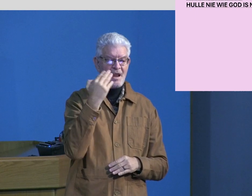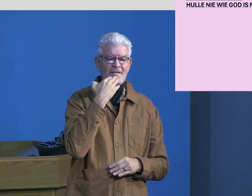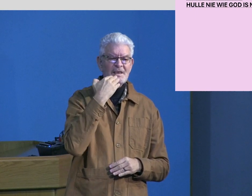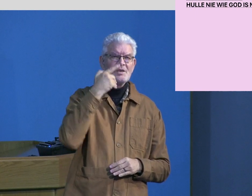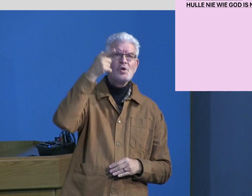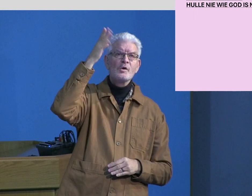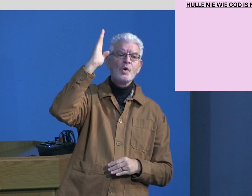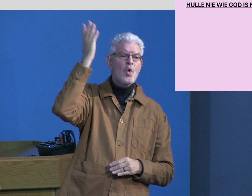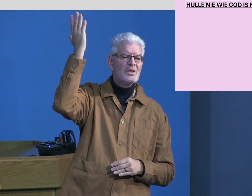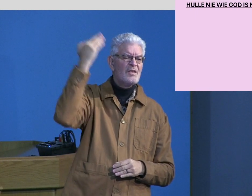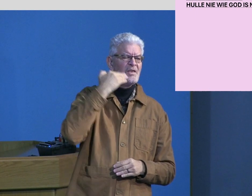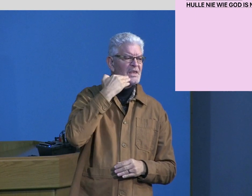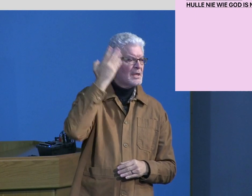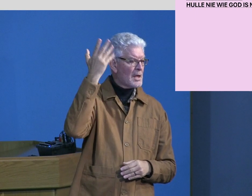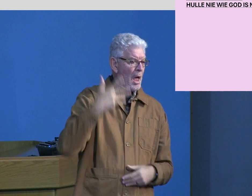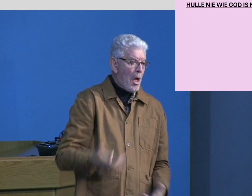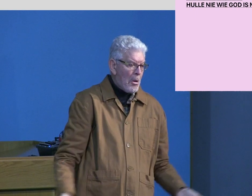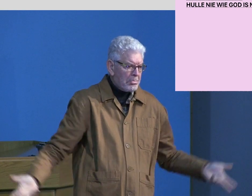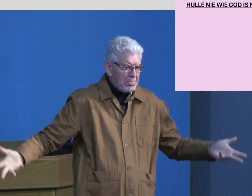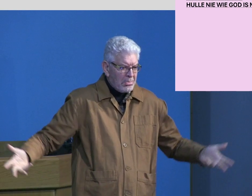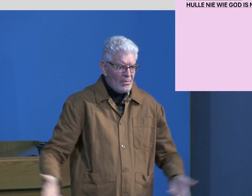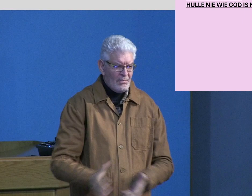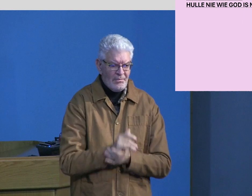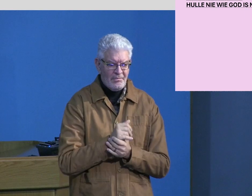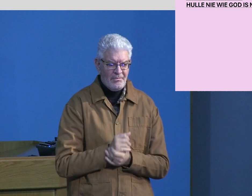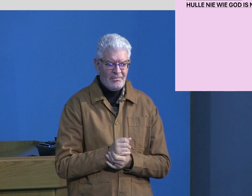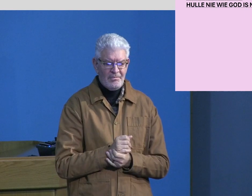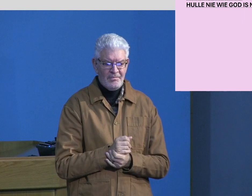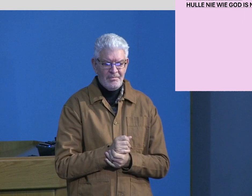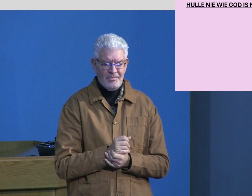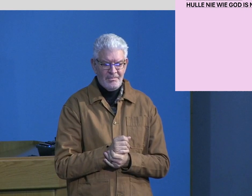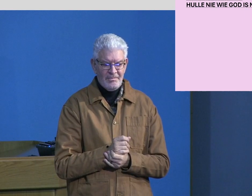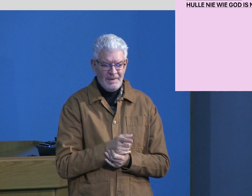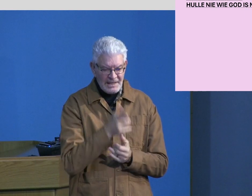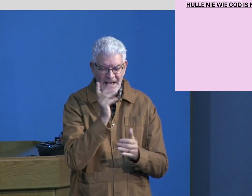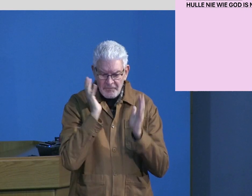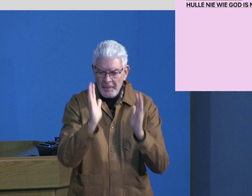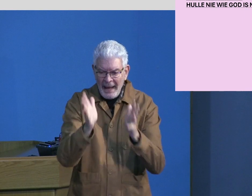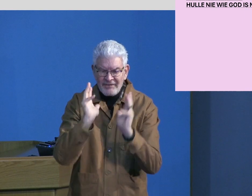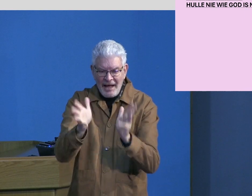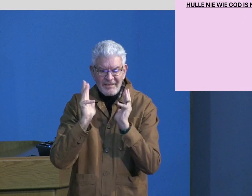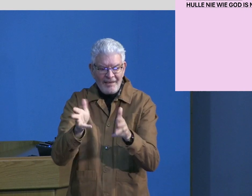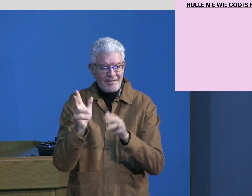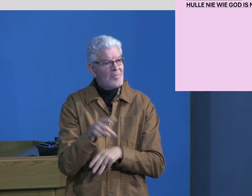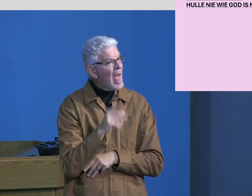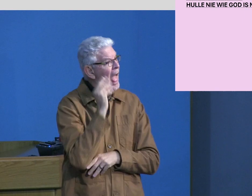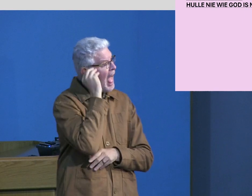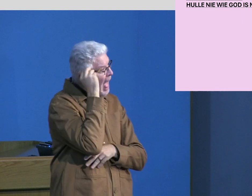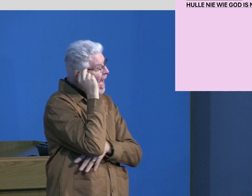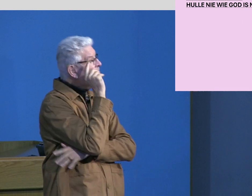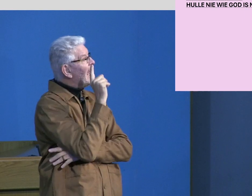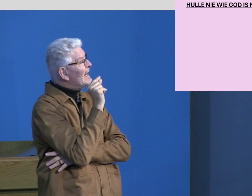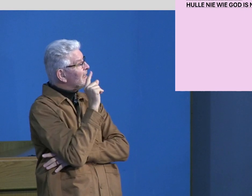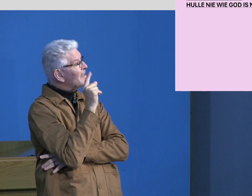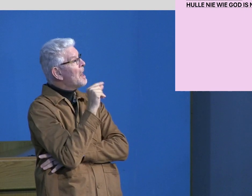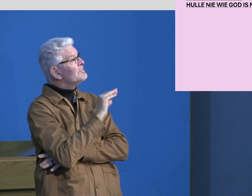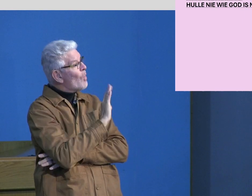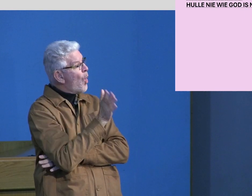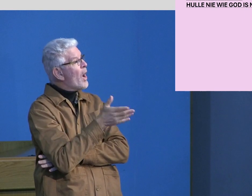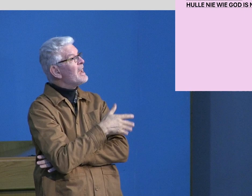Daarom verstaan die kinders nie wie is God nie. Ek weet nie, sê die kinders. So jy kan preek vir die kinders, hy sal